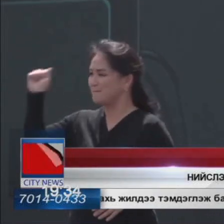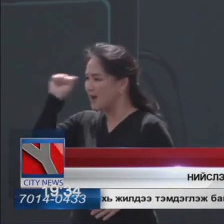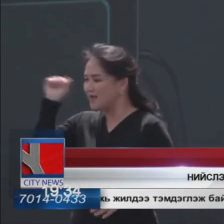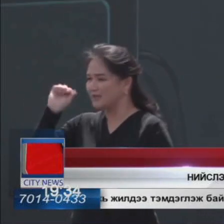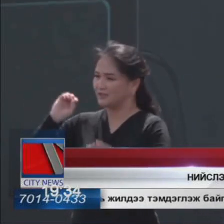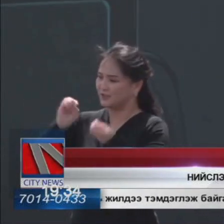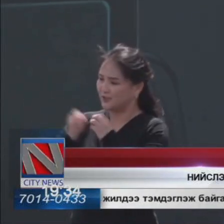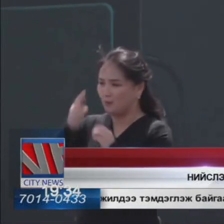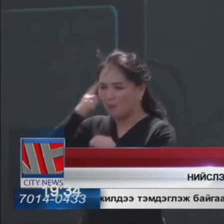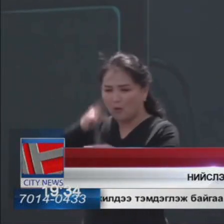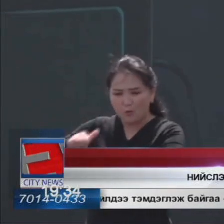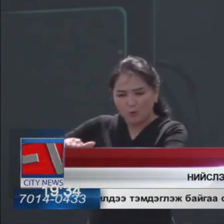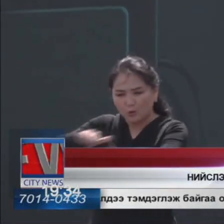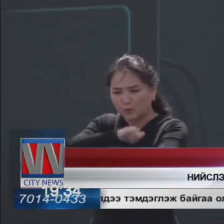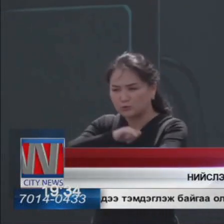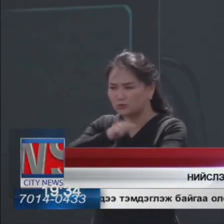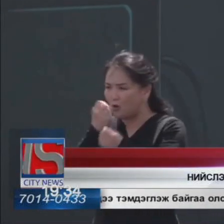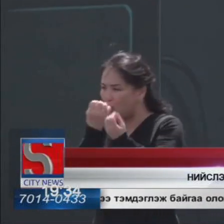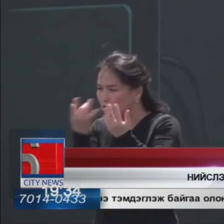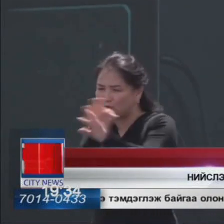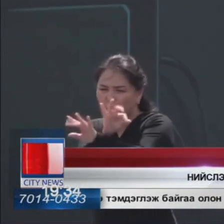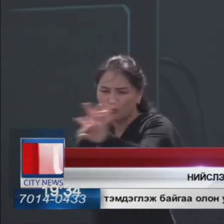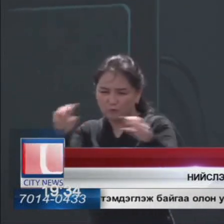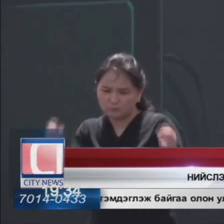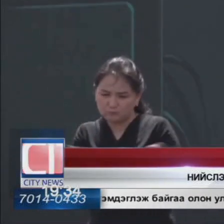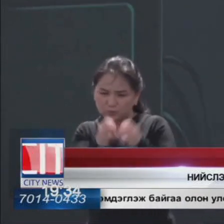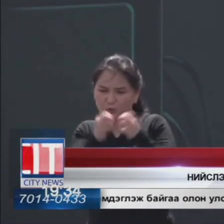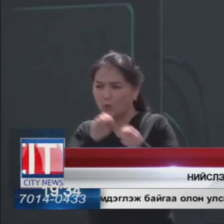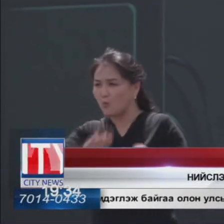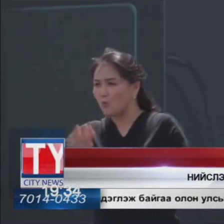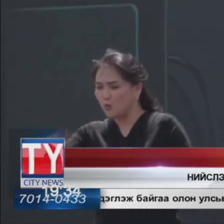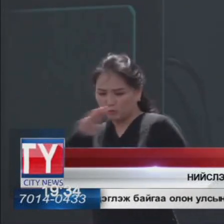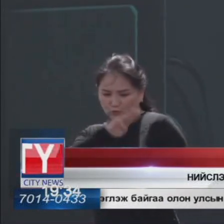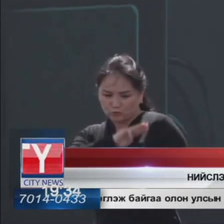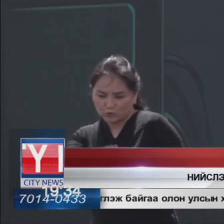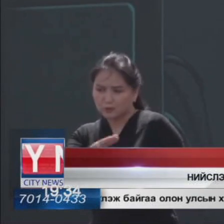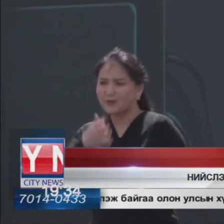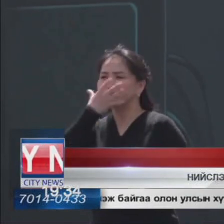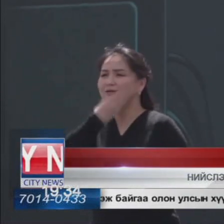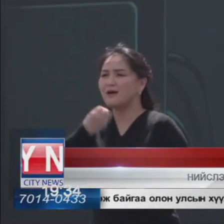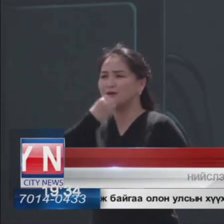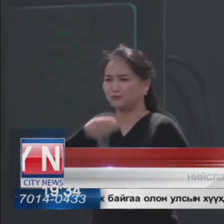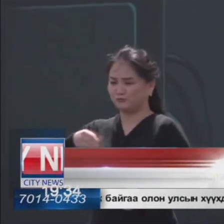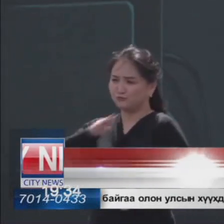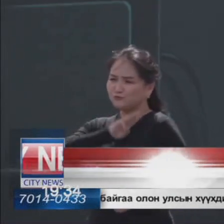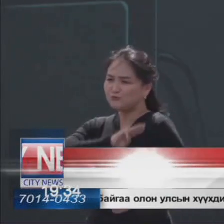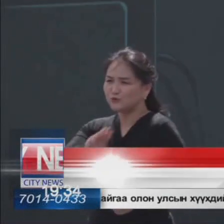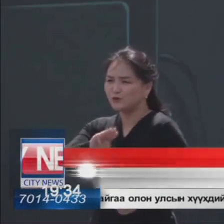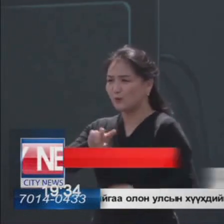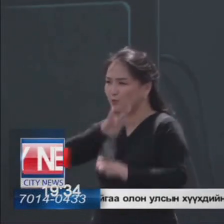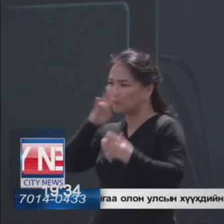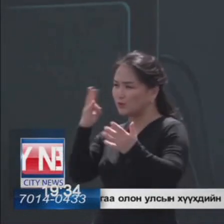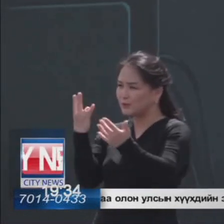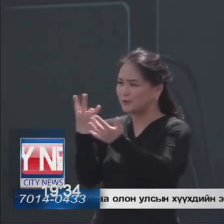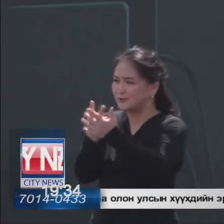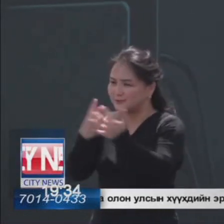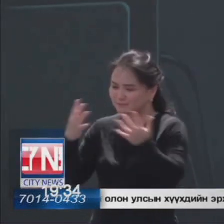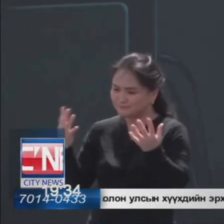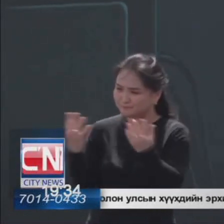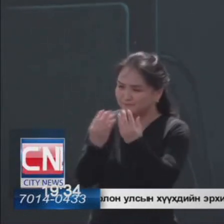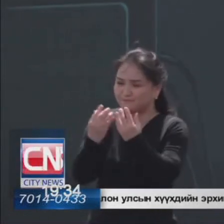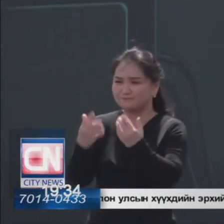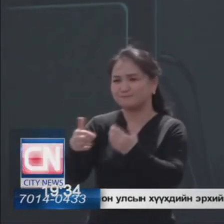тэмдэглэж, улс орондоо эхийг бүтээх үр бүгдүүдийнхээ сайн сайхны төлөө нэгдэн